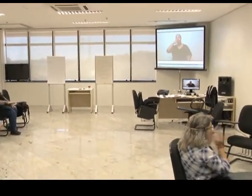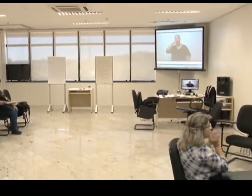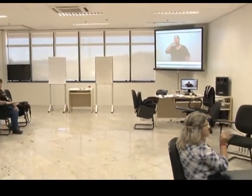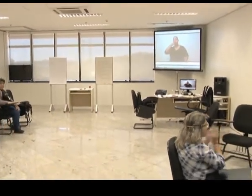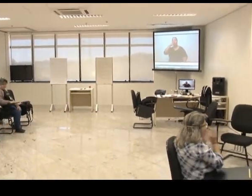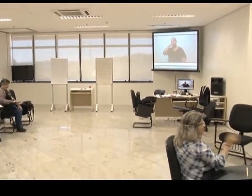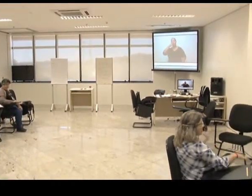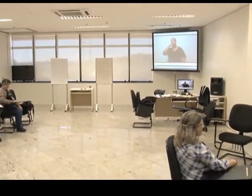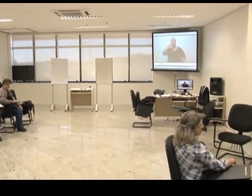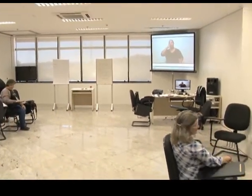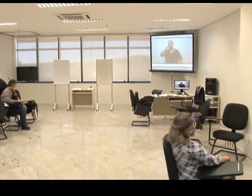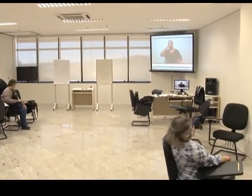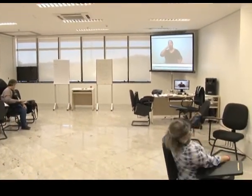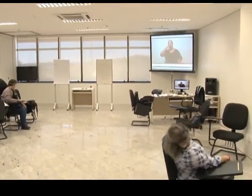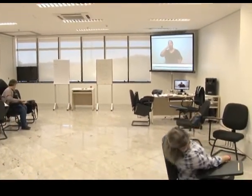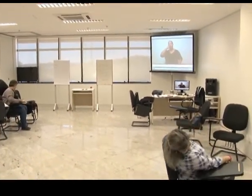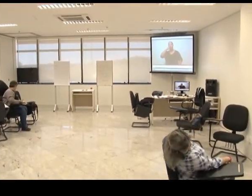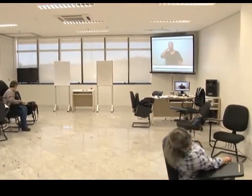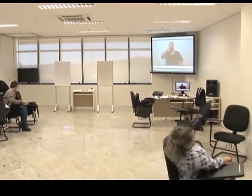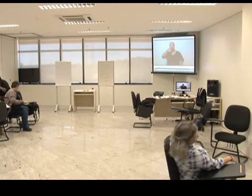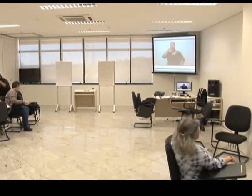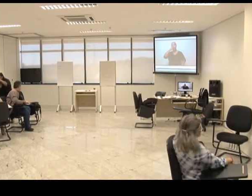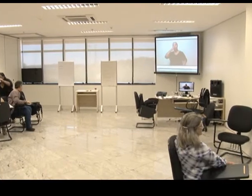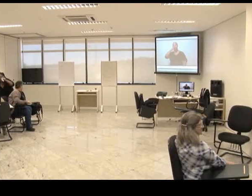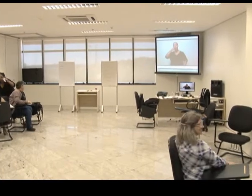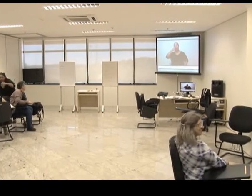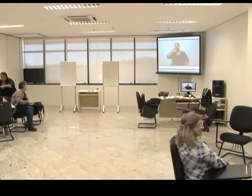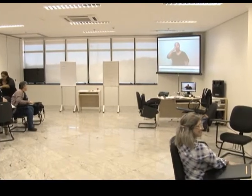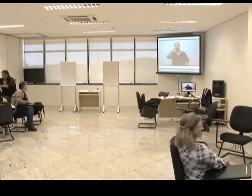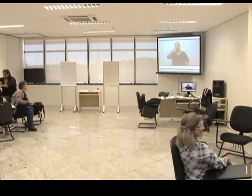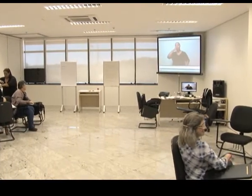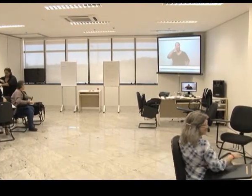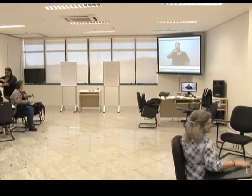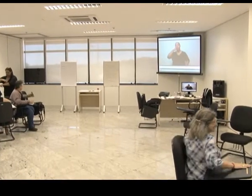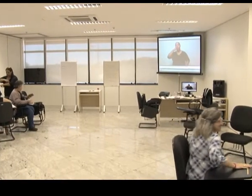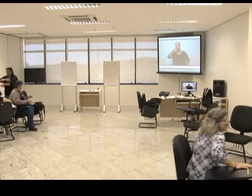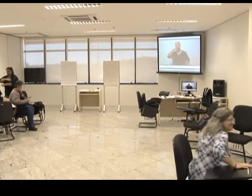Esse manequim. Modelo. Foto. Modelo.